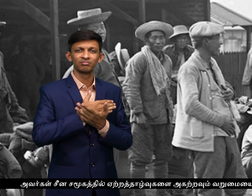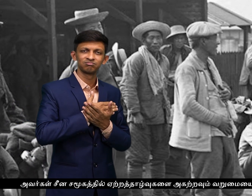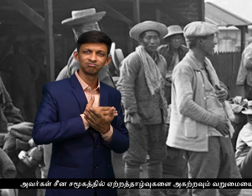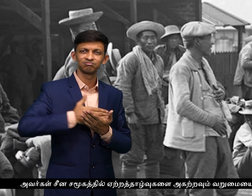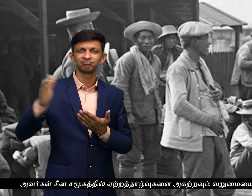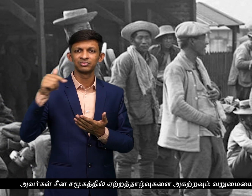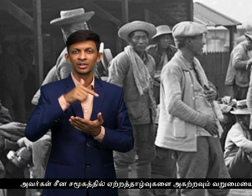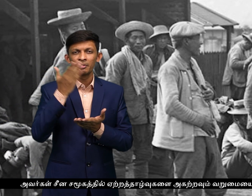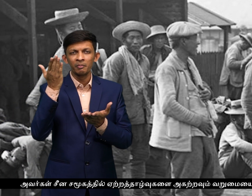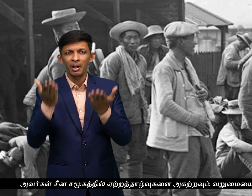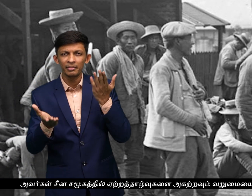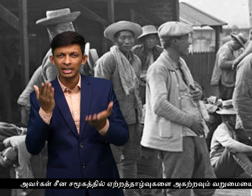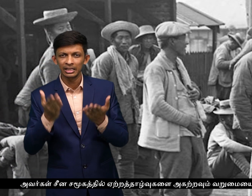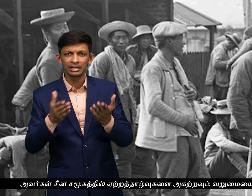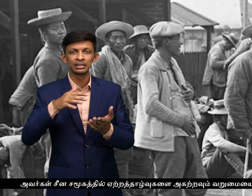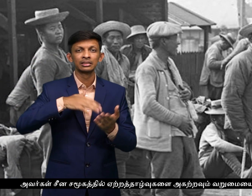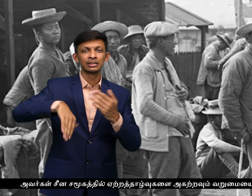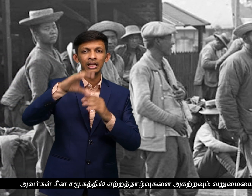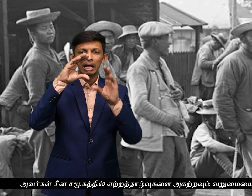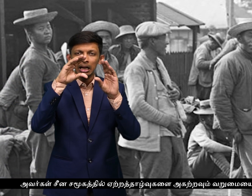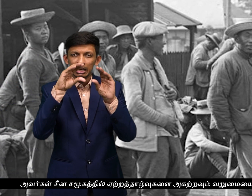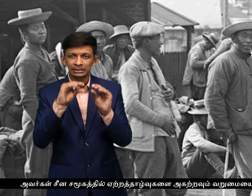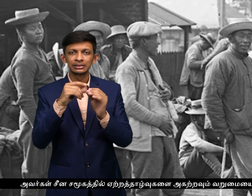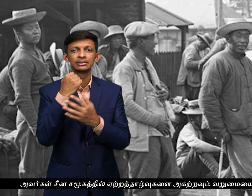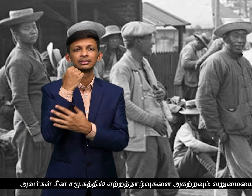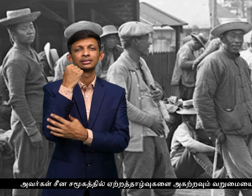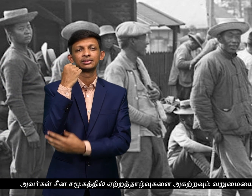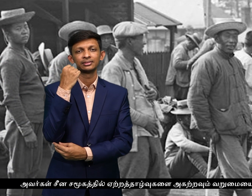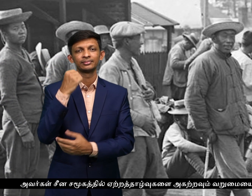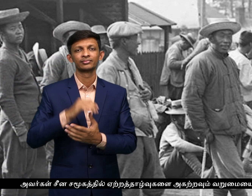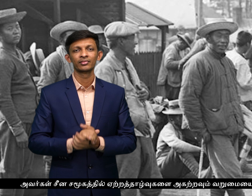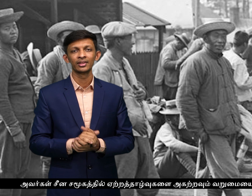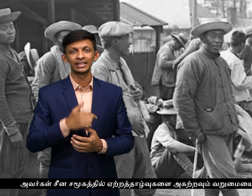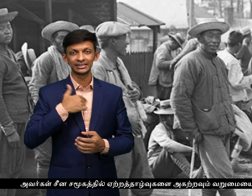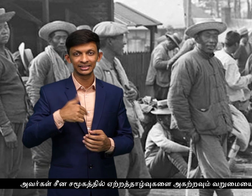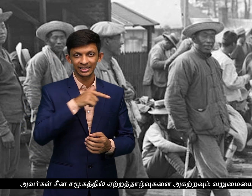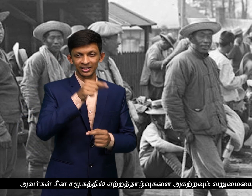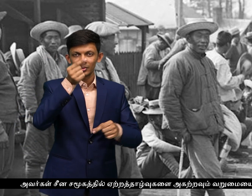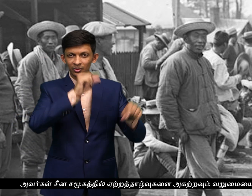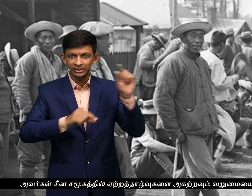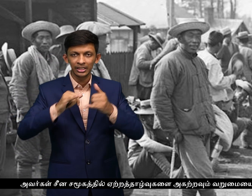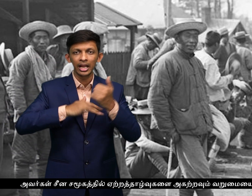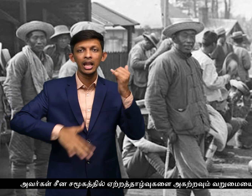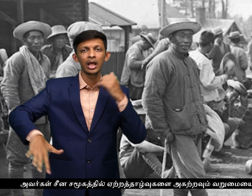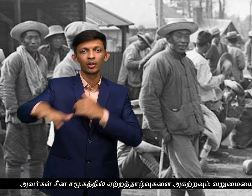அவர்கள் சீன சமூகத்தில் ஏற்றத்தாழ்வுகளை அகற்றவும் வறுமையை குறைக்கவும் விரும்பினர்.